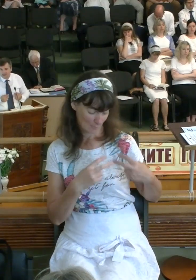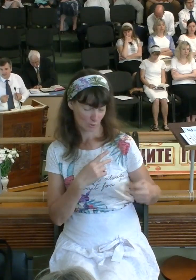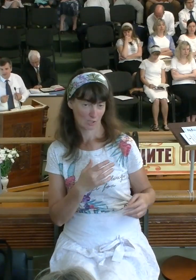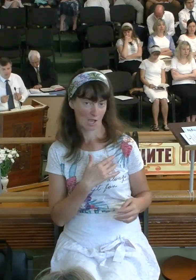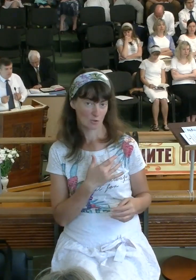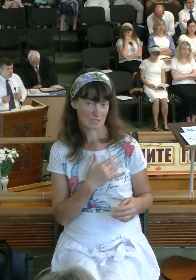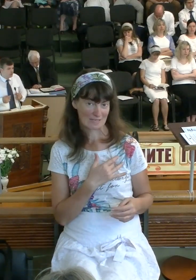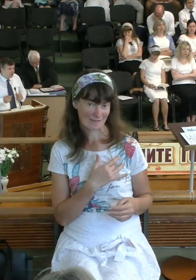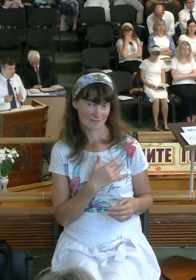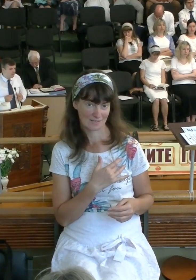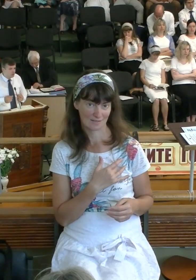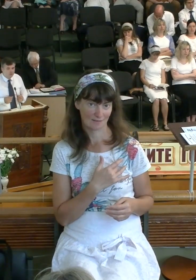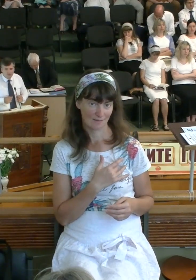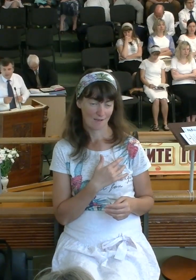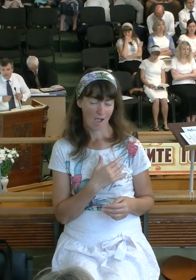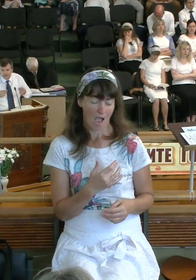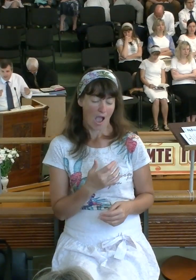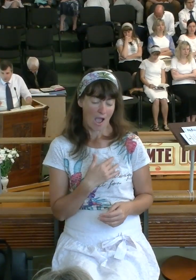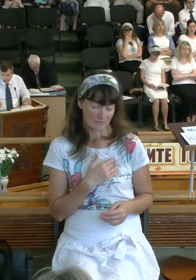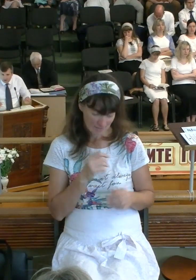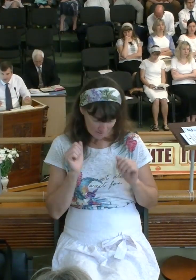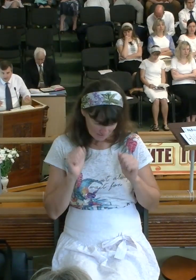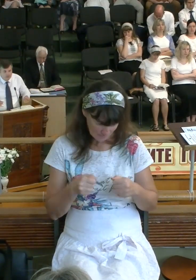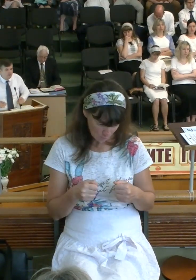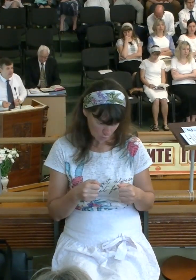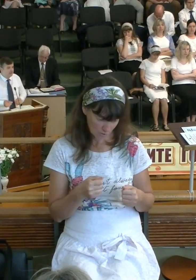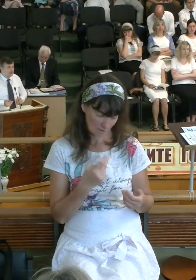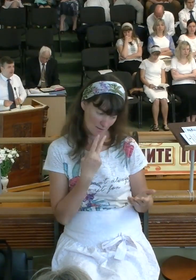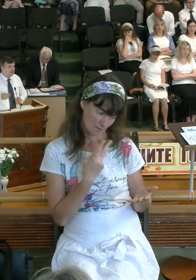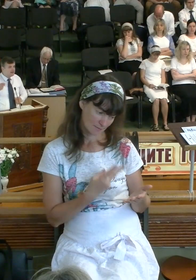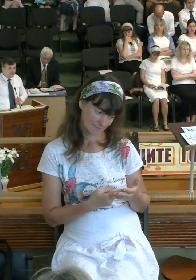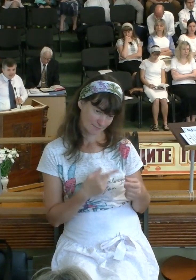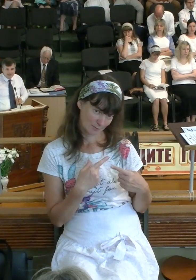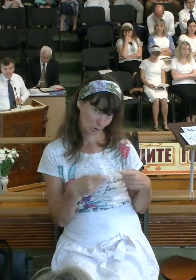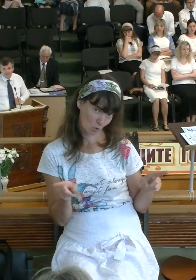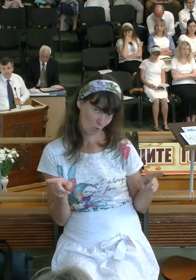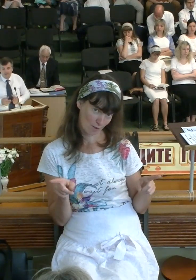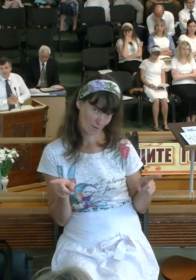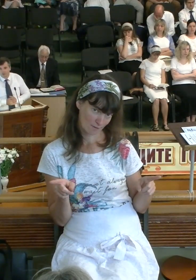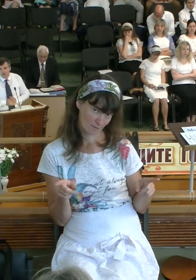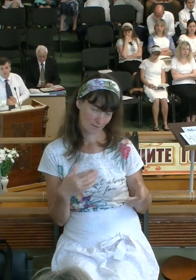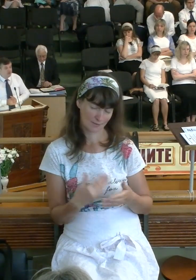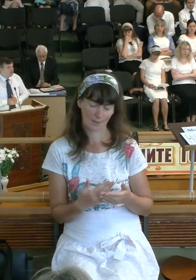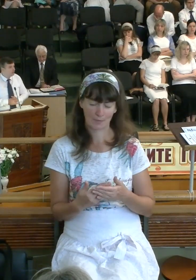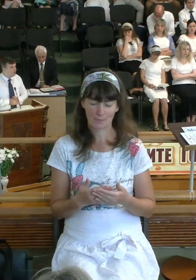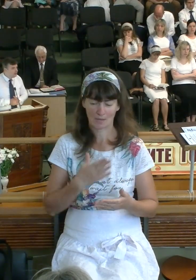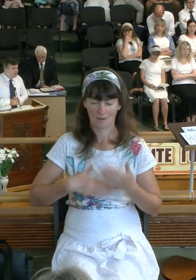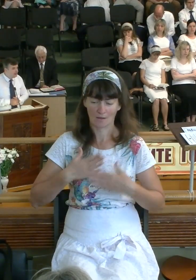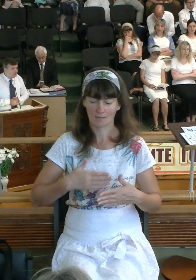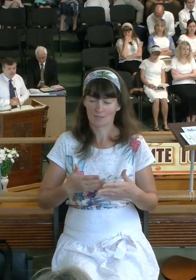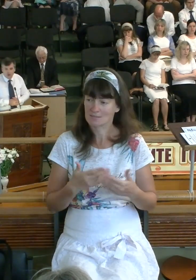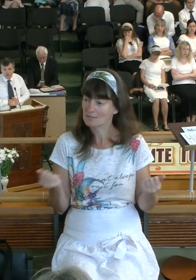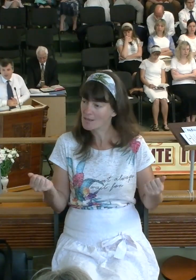туда заглядывать? Потому что там мы можем увидеть антипод. Мы вместо радости можем видеть уныние или, может быть,